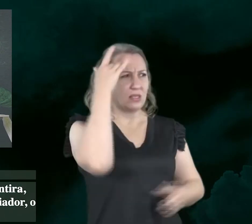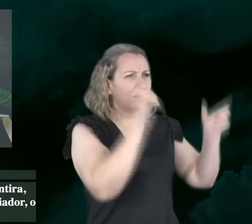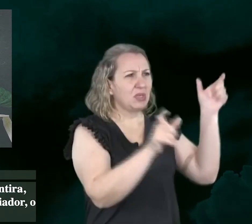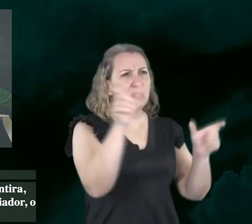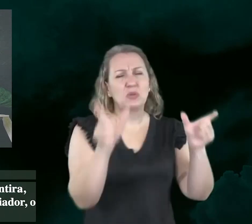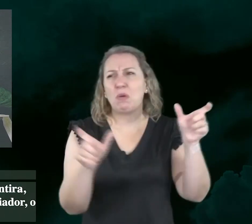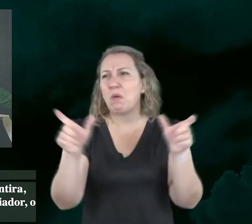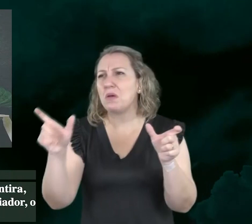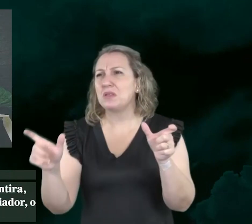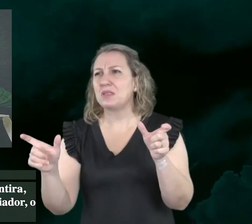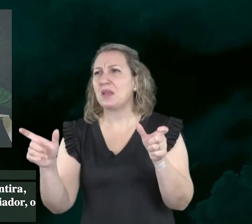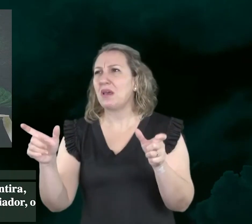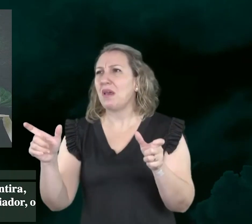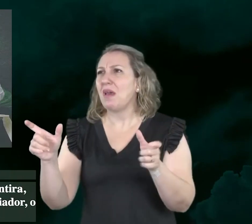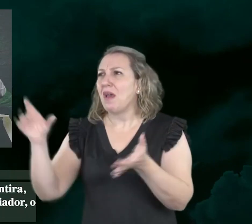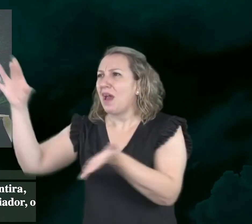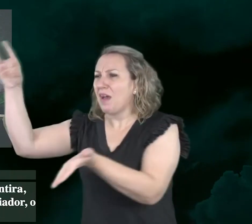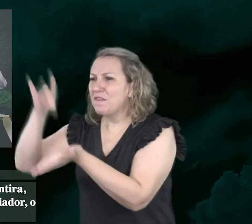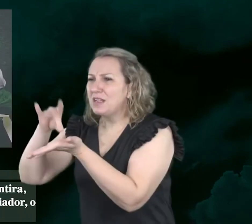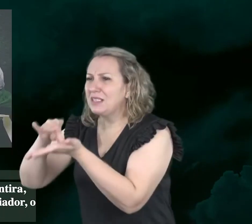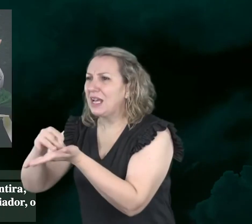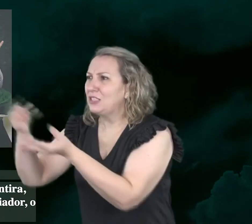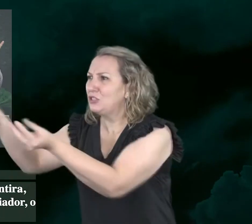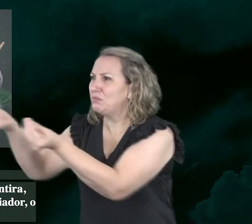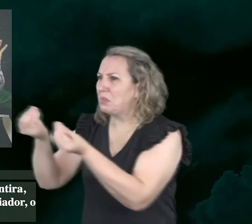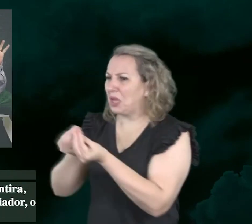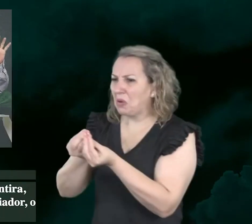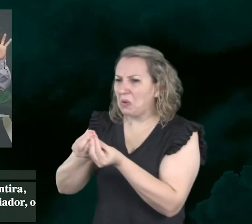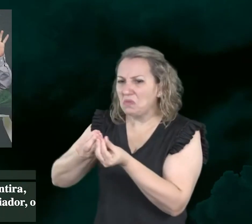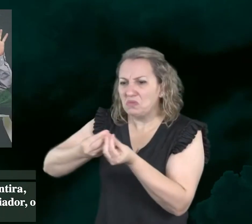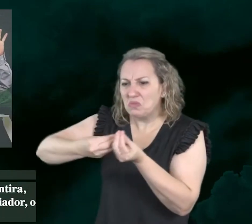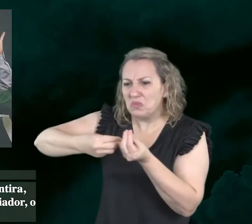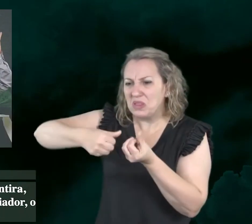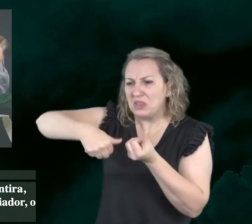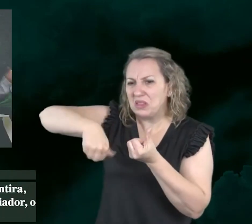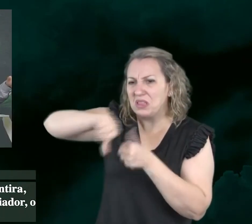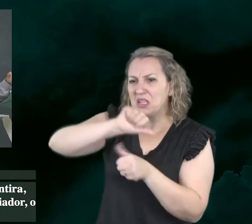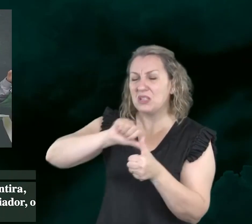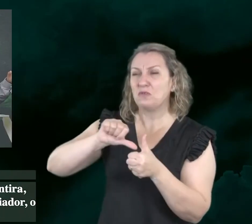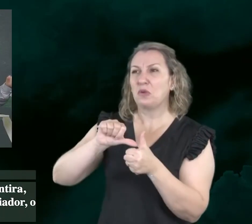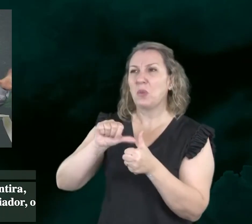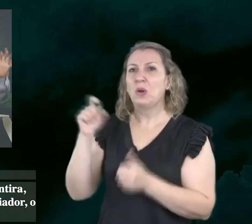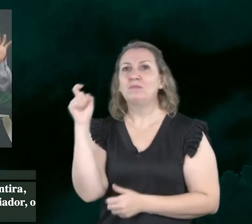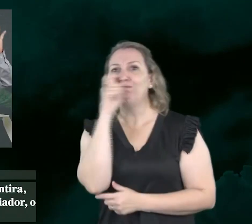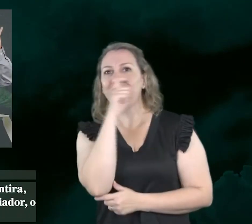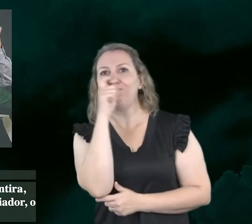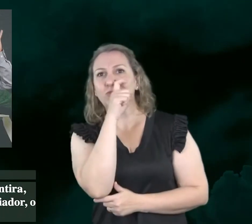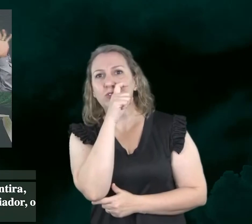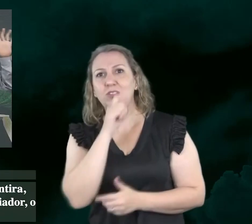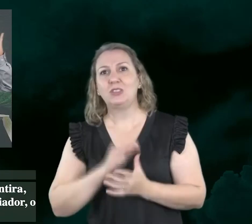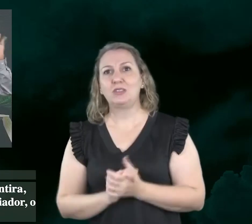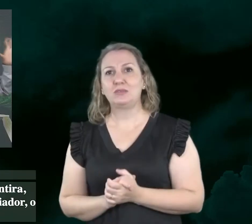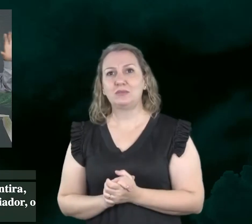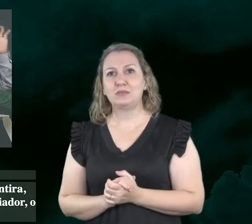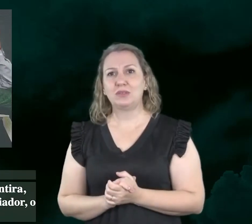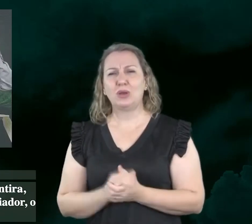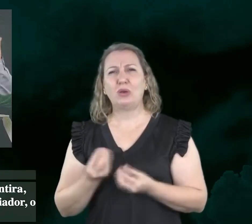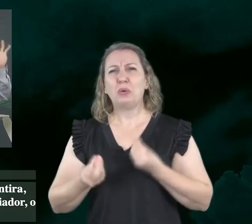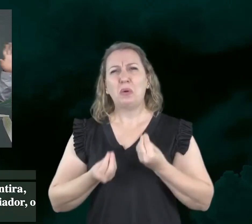em mentira. Olha só, a verdade de Deus, a verdade é única. Deus é a única